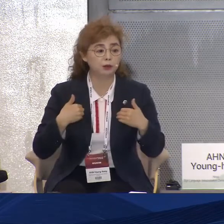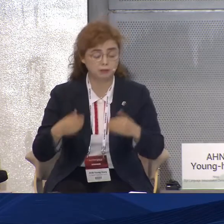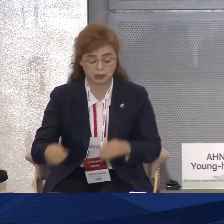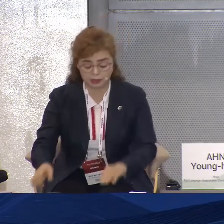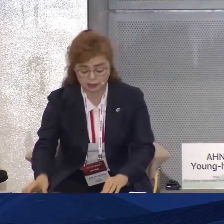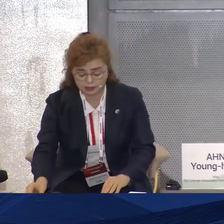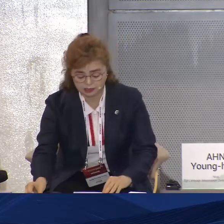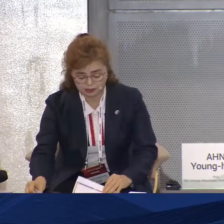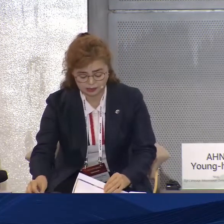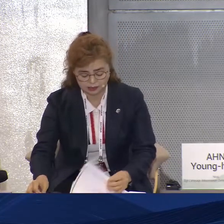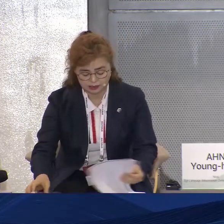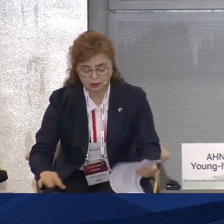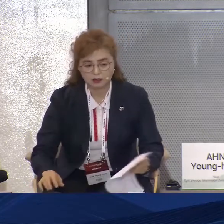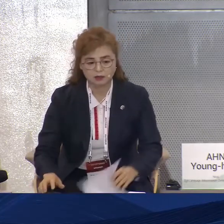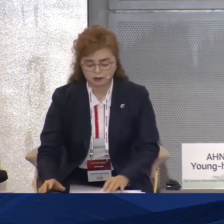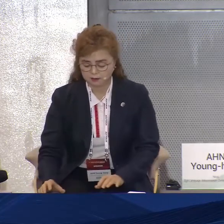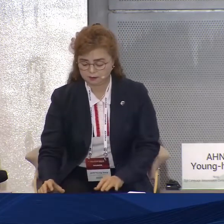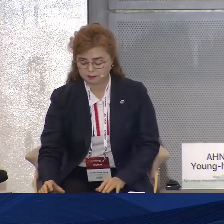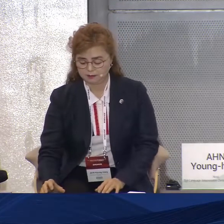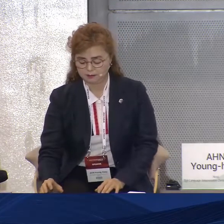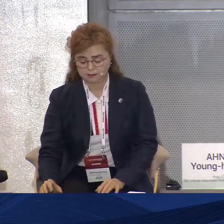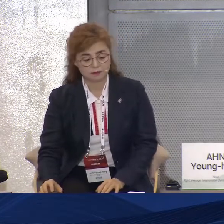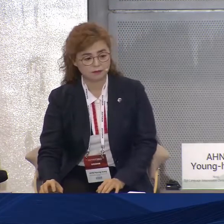양성이 필요합니다.